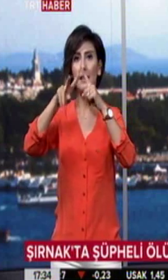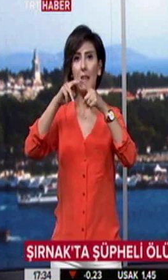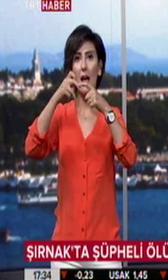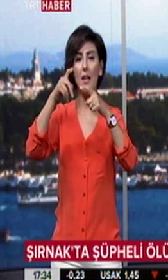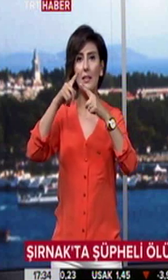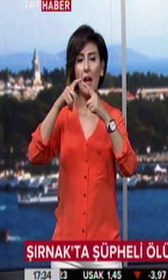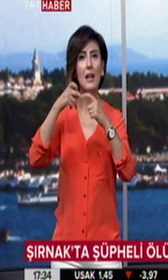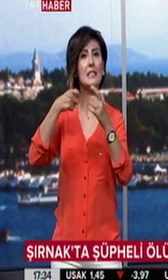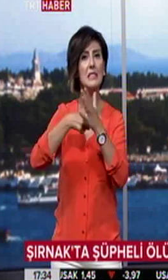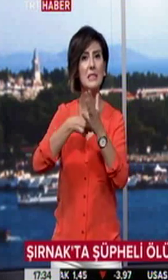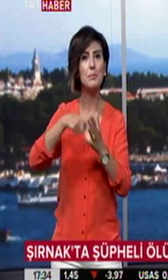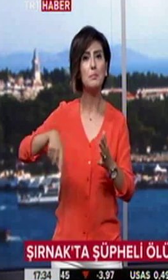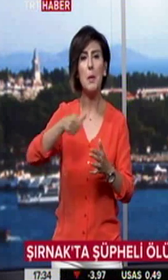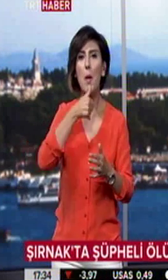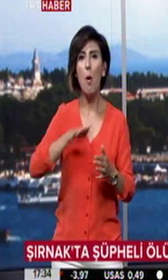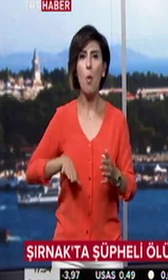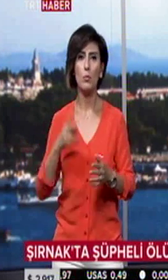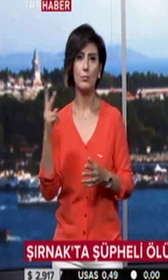baba oğula ait olduğunu tespit etti.